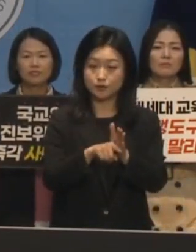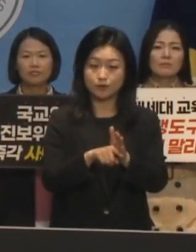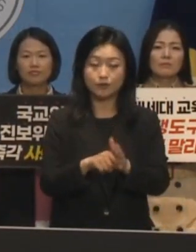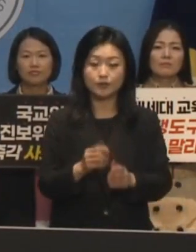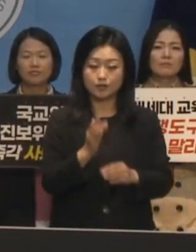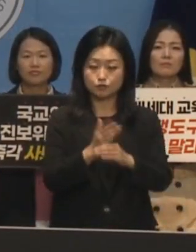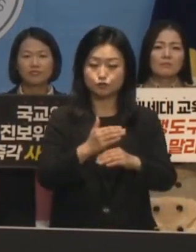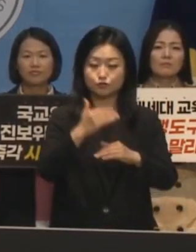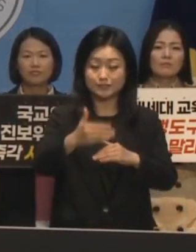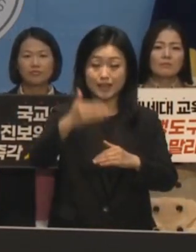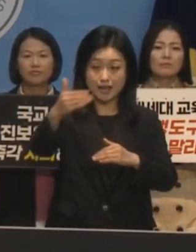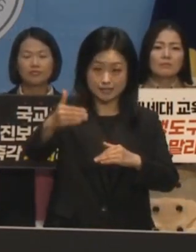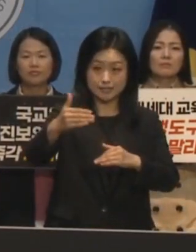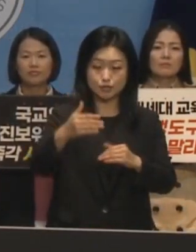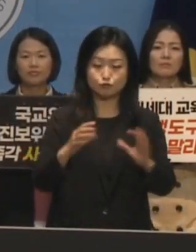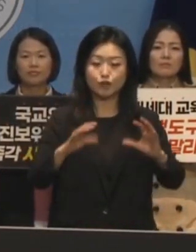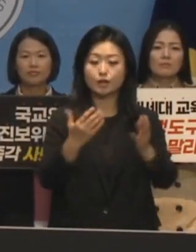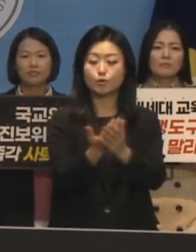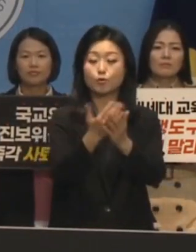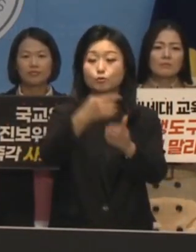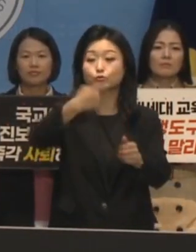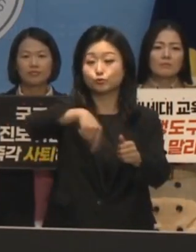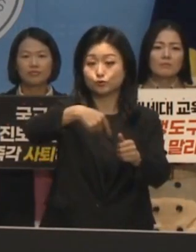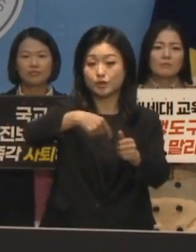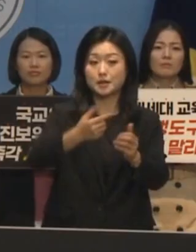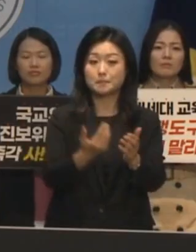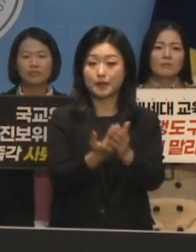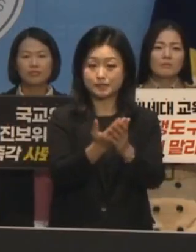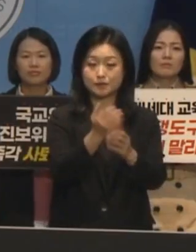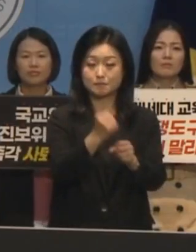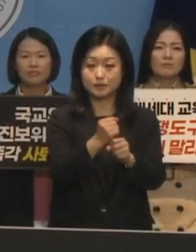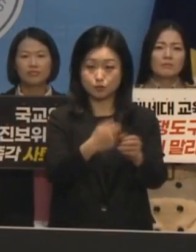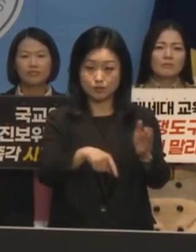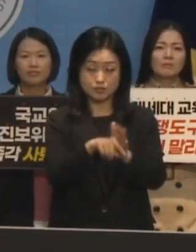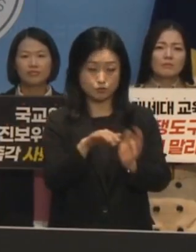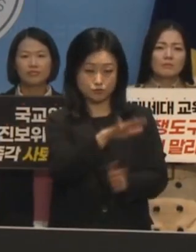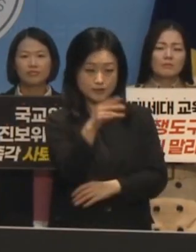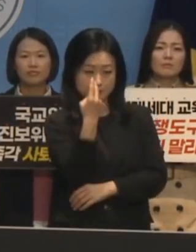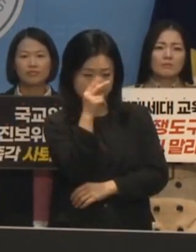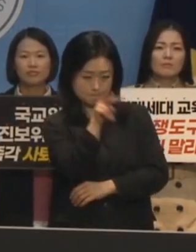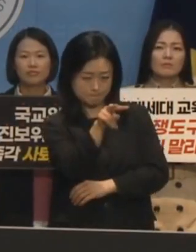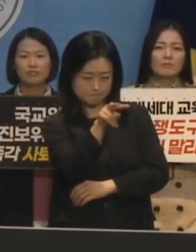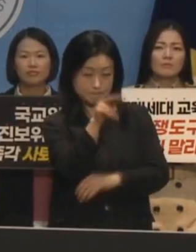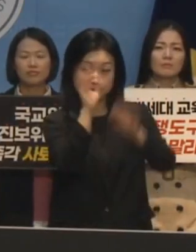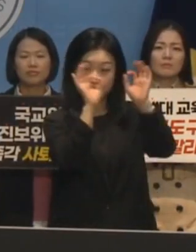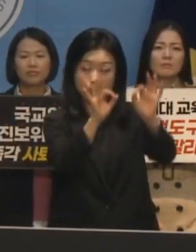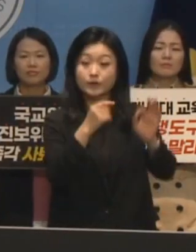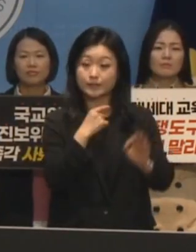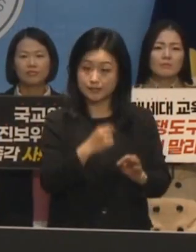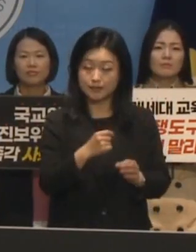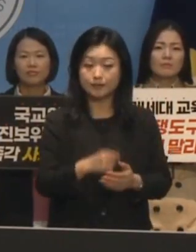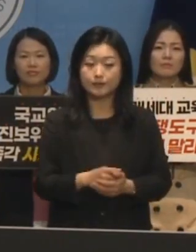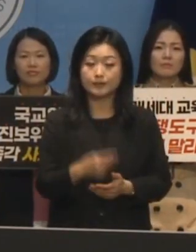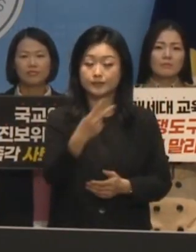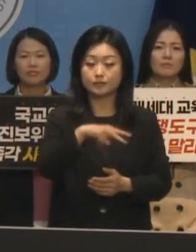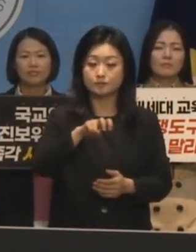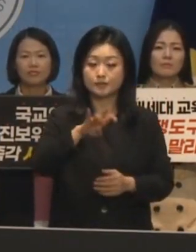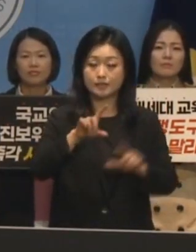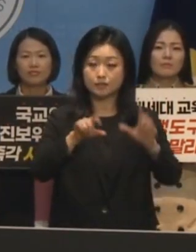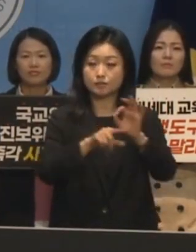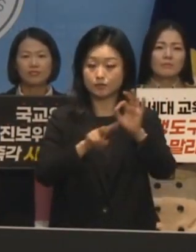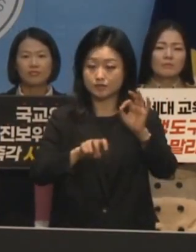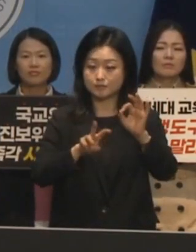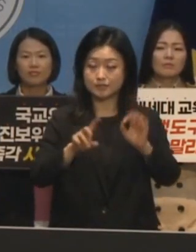중장기 국가교육발전계획이 수립될 수 있도록 감시를 멈추지 않을 것이다. 2024년 10월